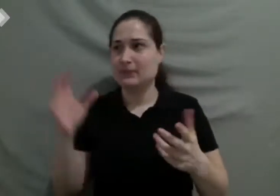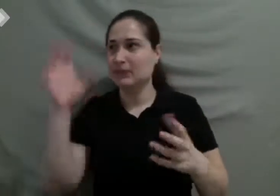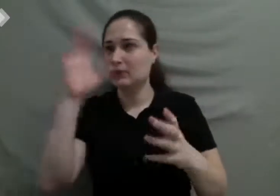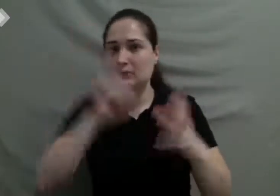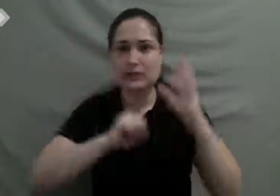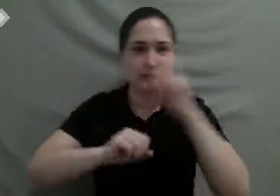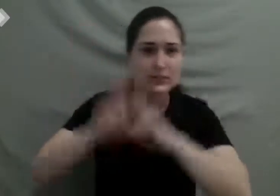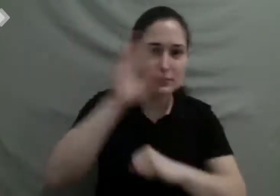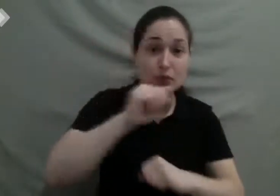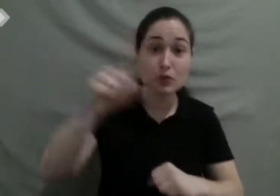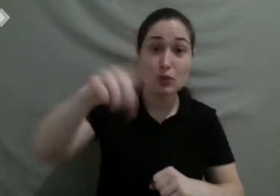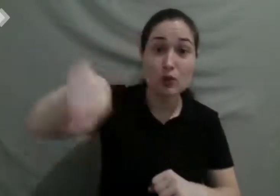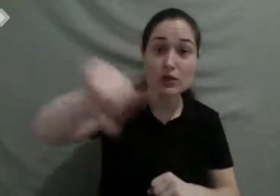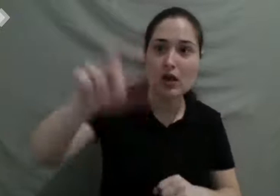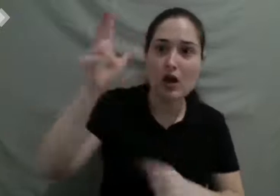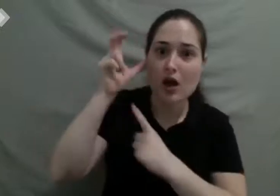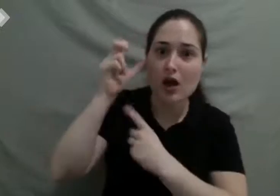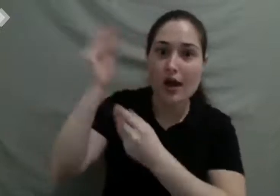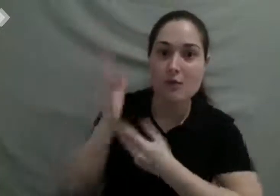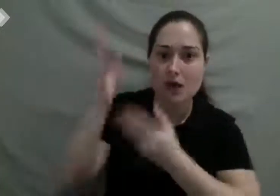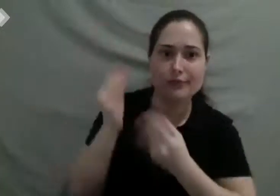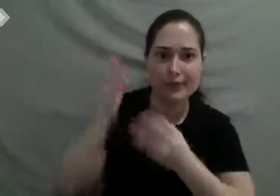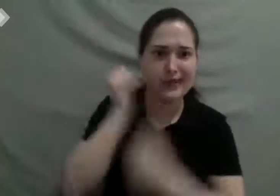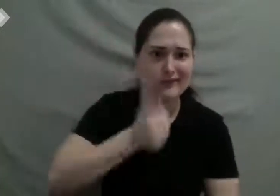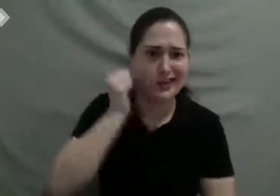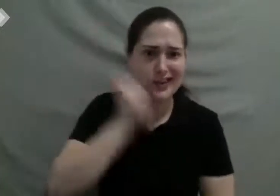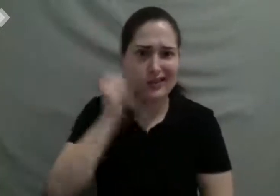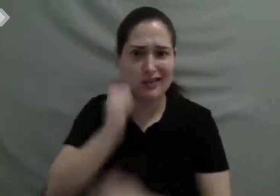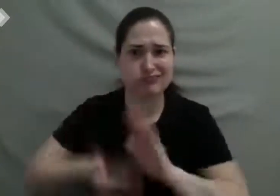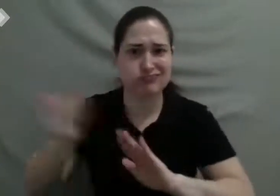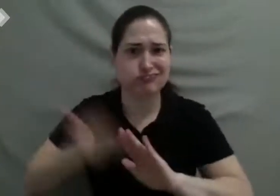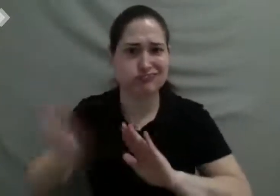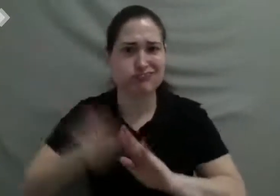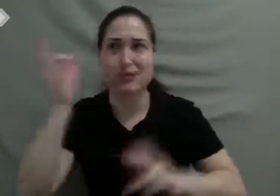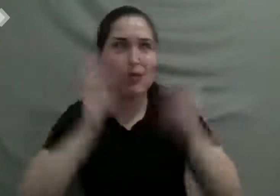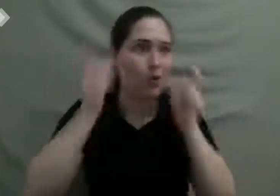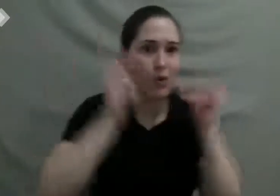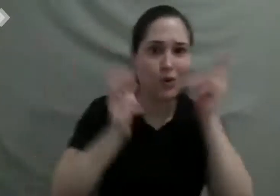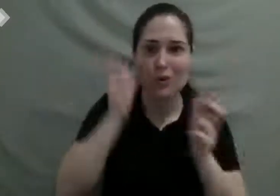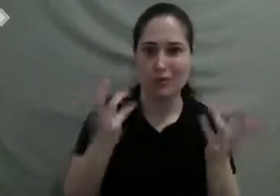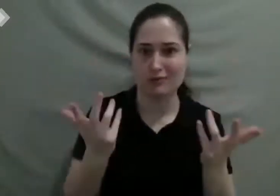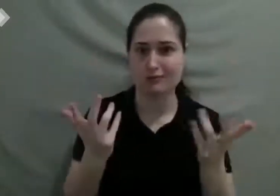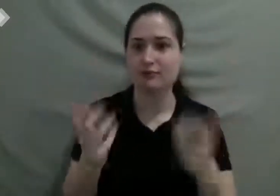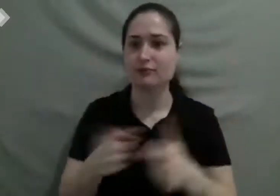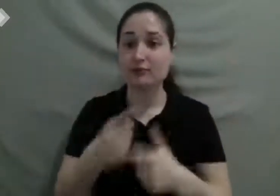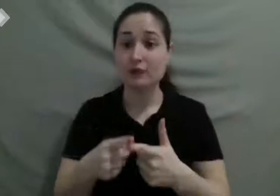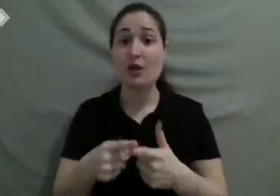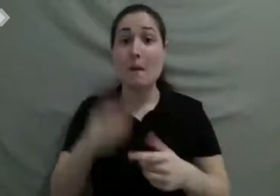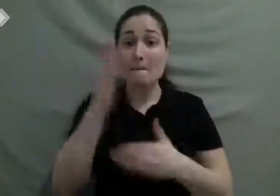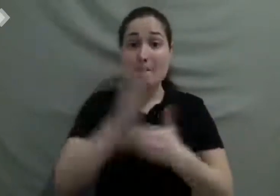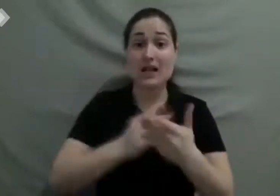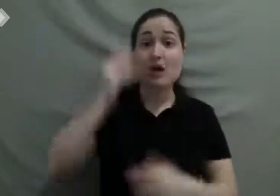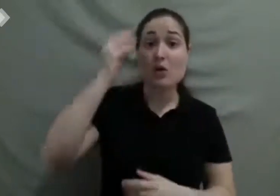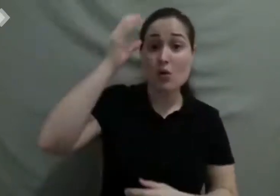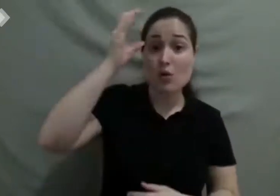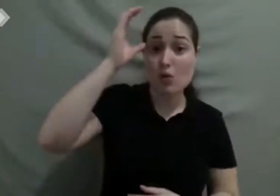donde usted recibe muchas informaciones, y obviamente la parte cognitiva, no por la